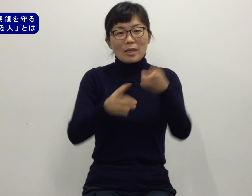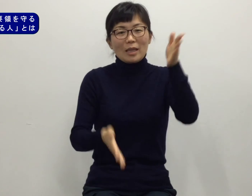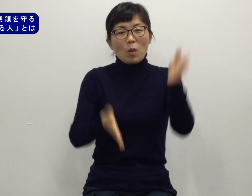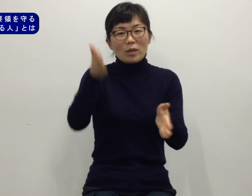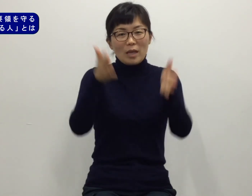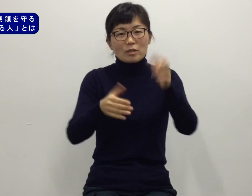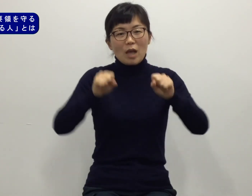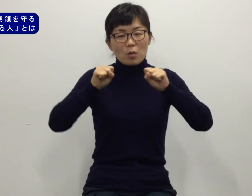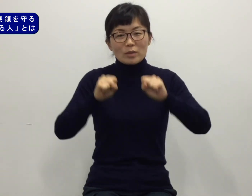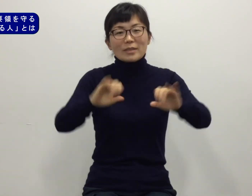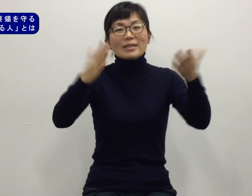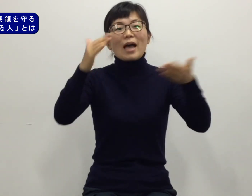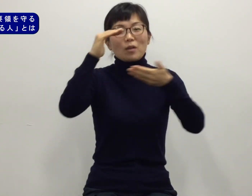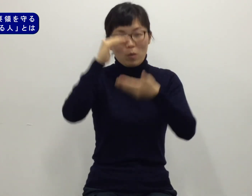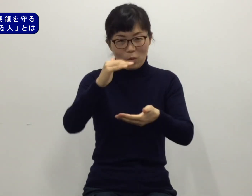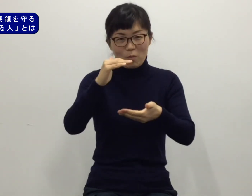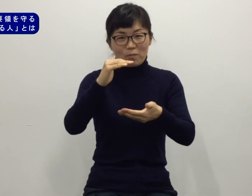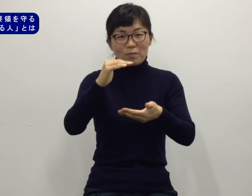をしないこと等